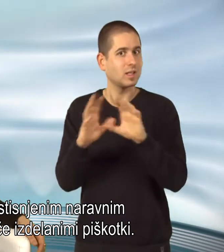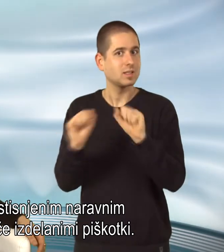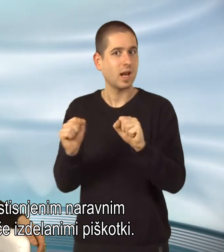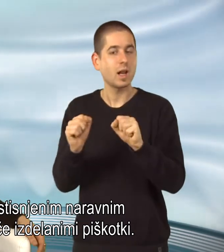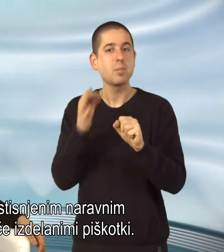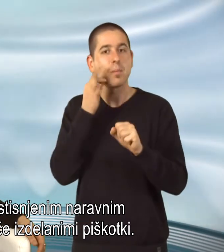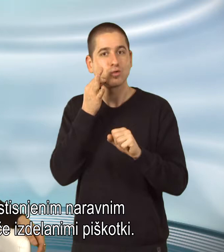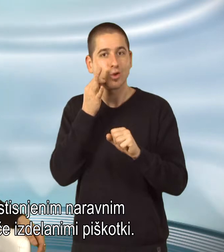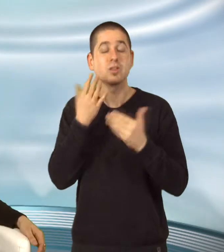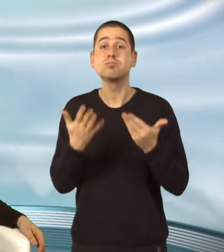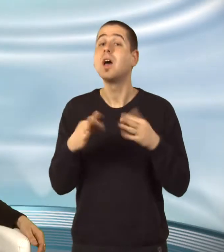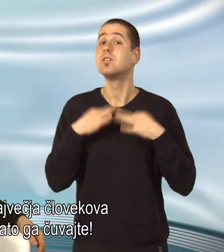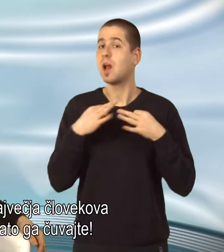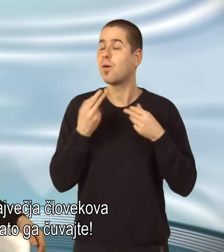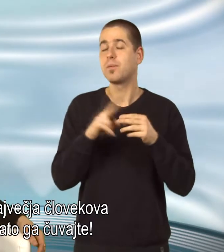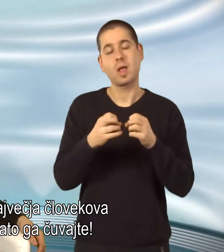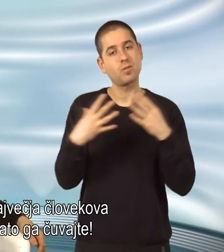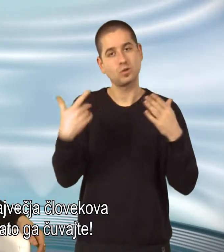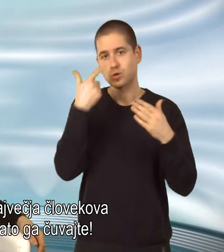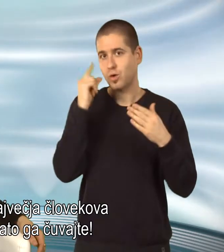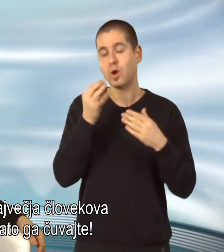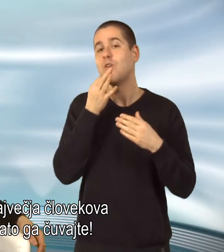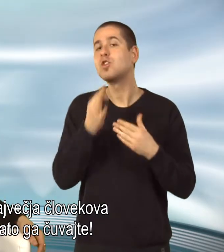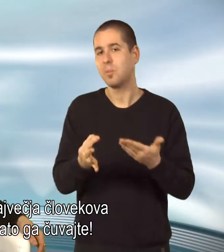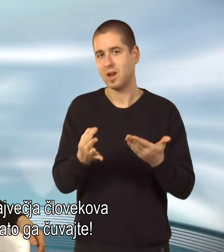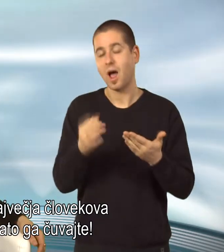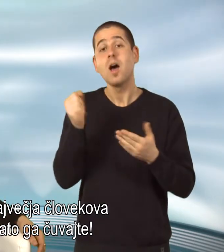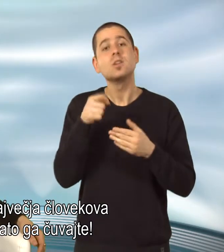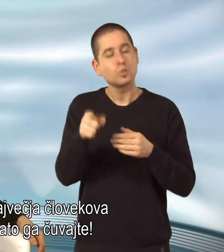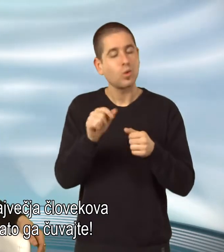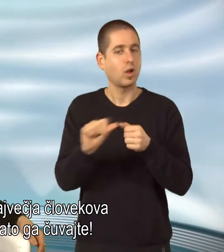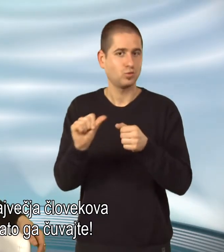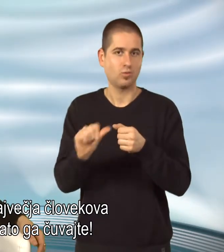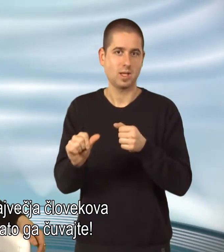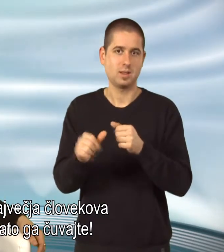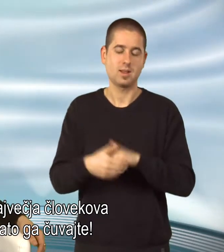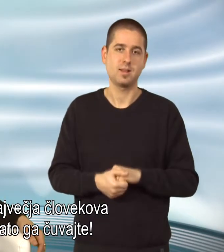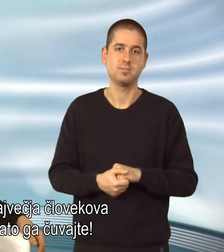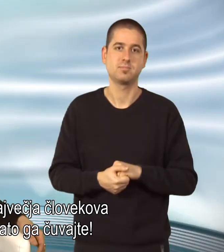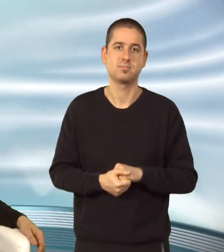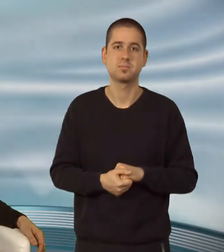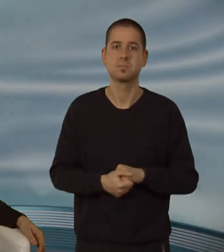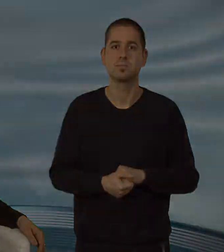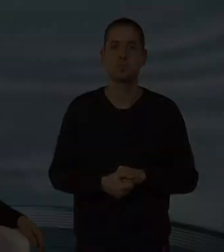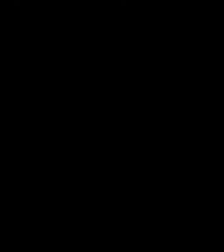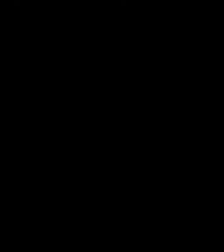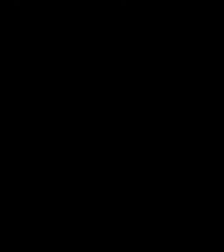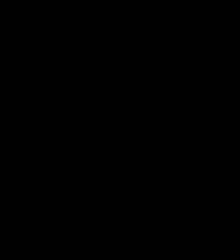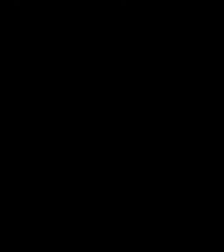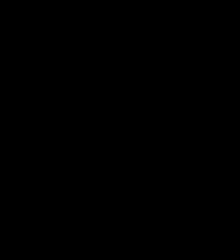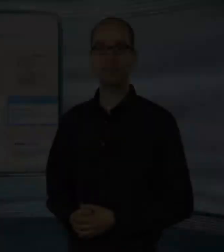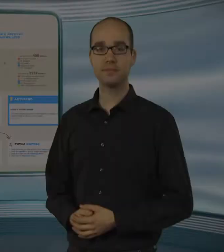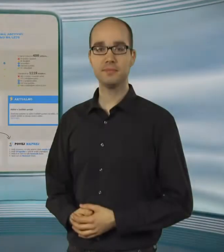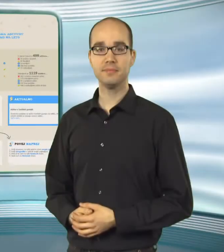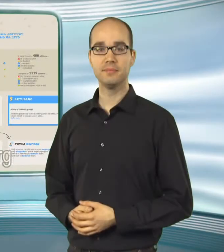izdelanimi piškotki. Zdravje je največja človekova dobrina, zato ga čuvajte.